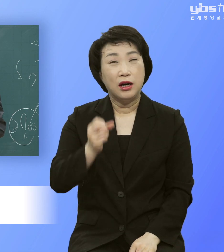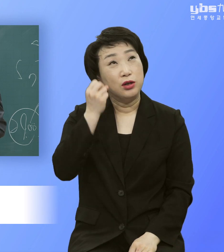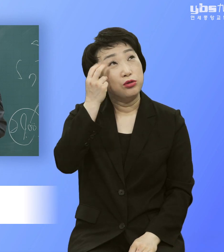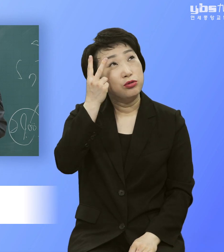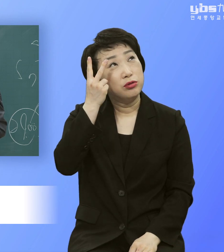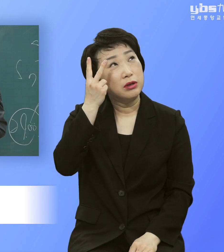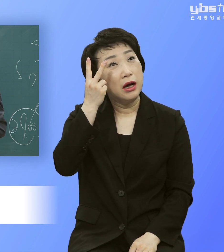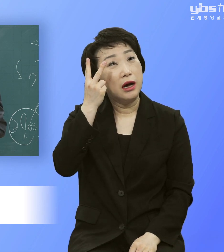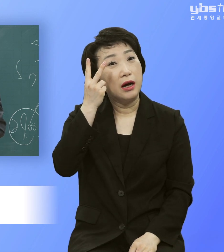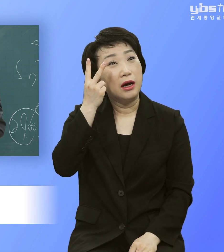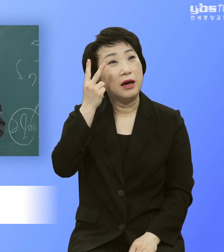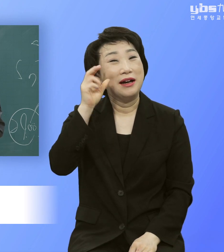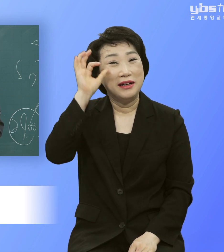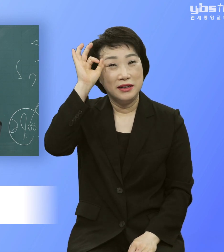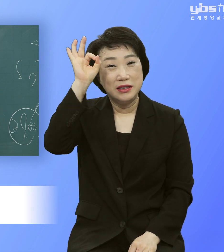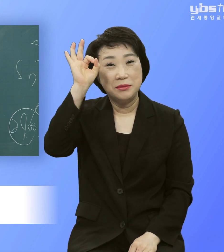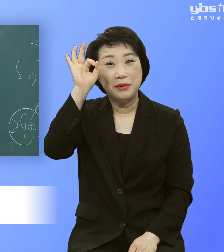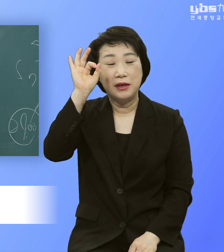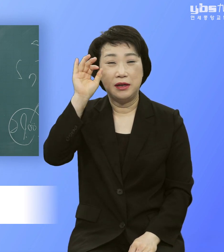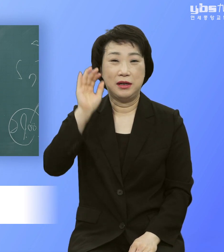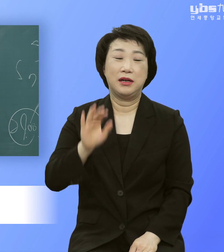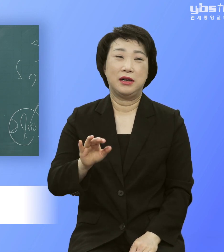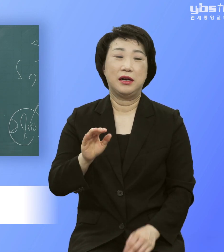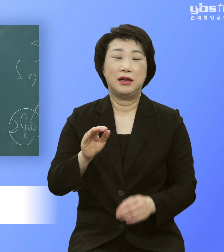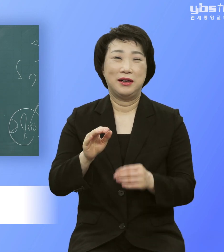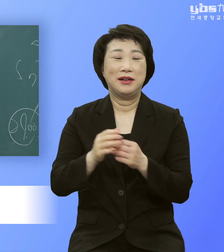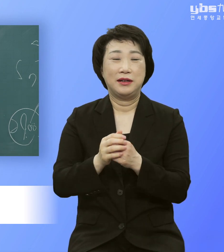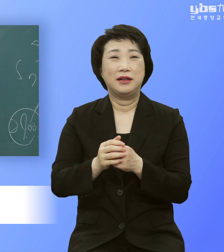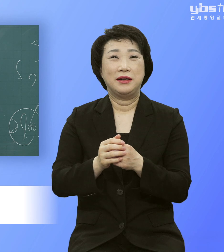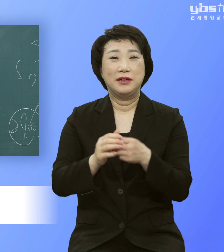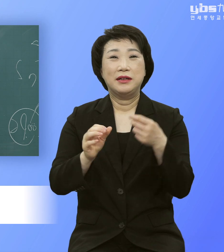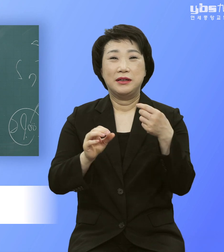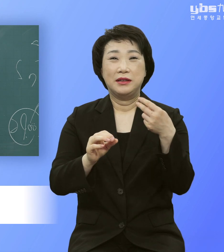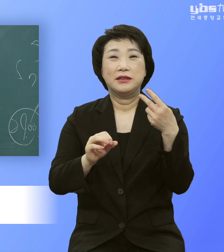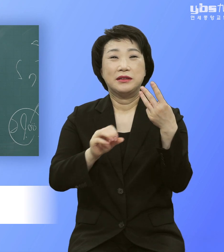2달 10일을 남기고 3월